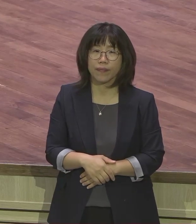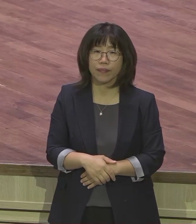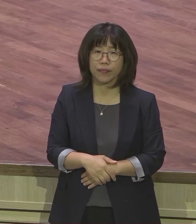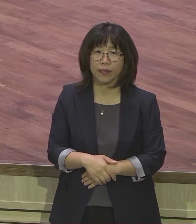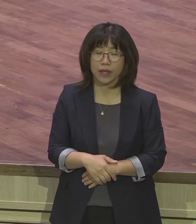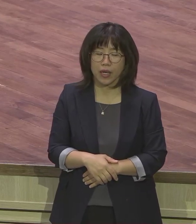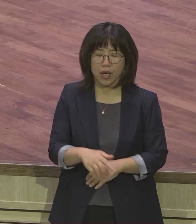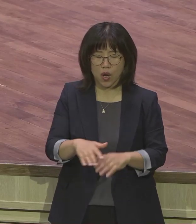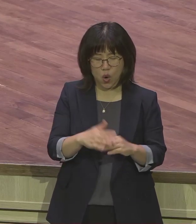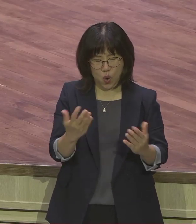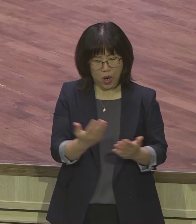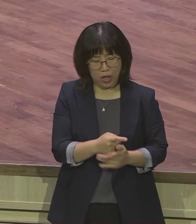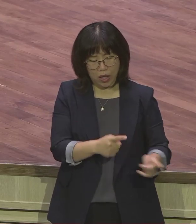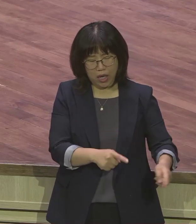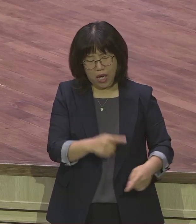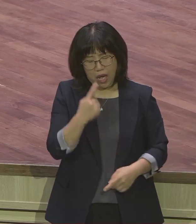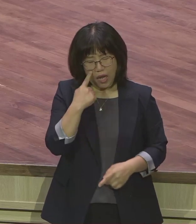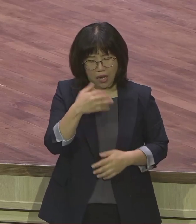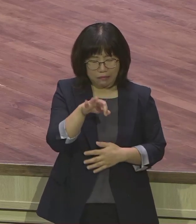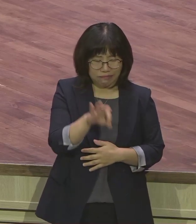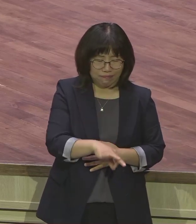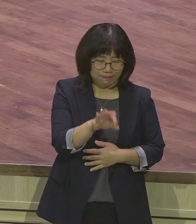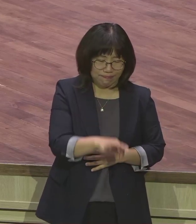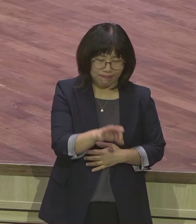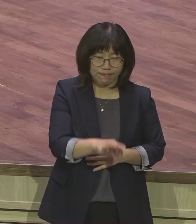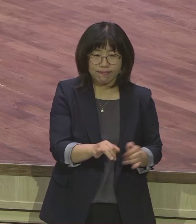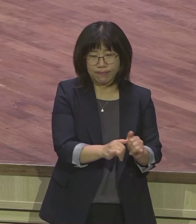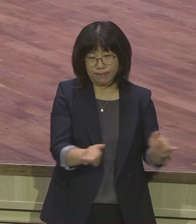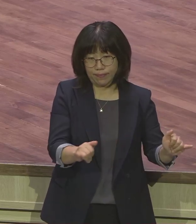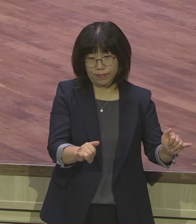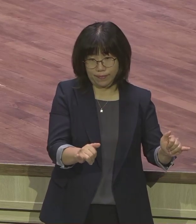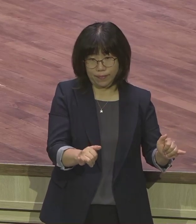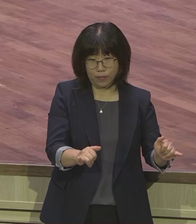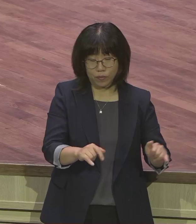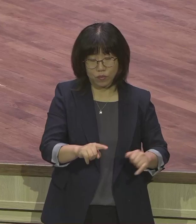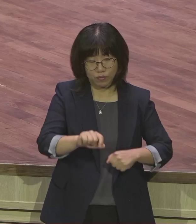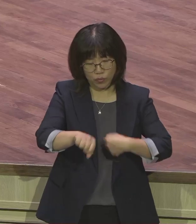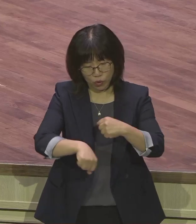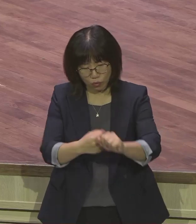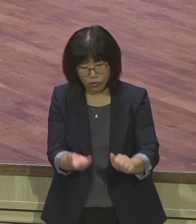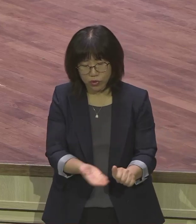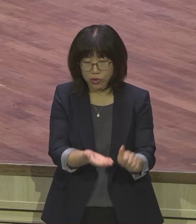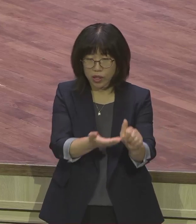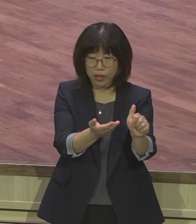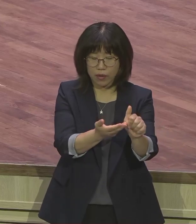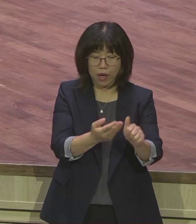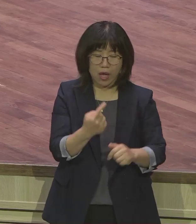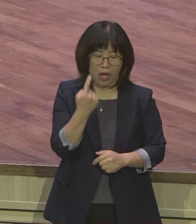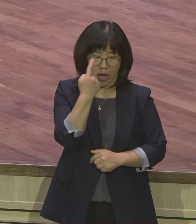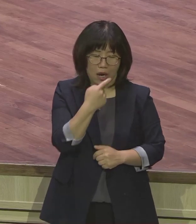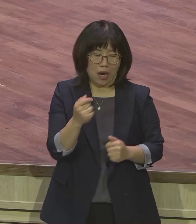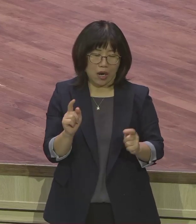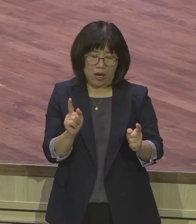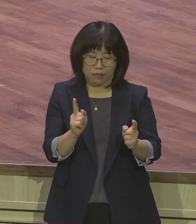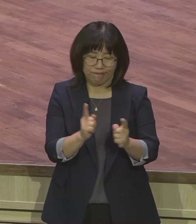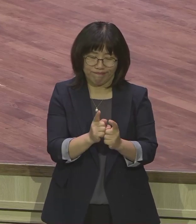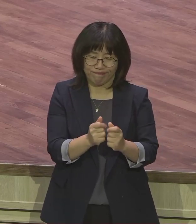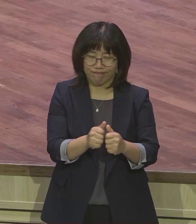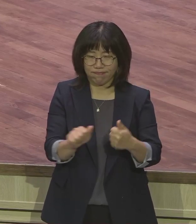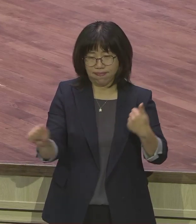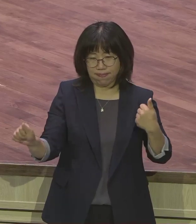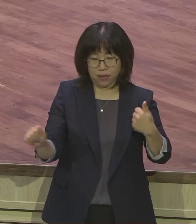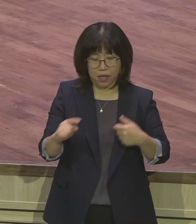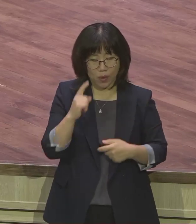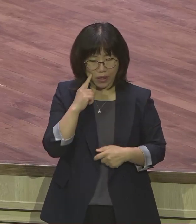천민에 속하는 그런 부류들입니다 가장 천민 상대도 안해 종교적으로도